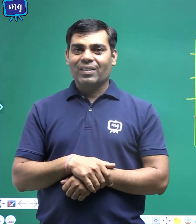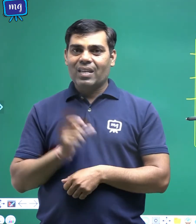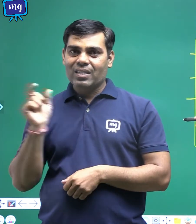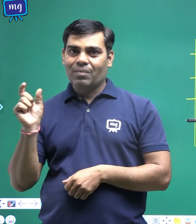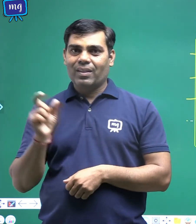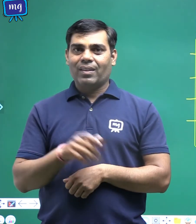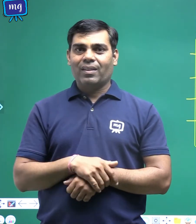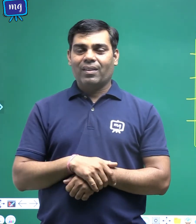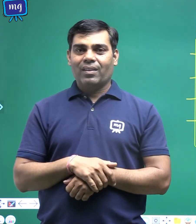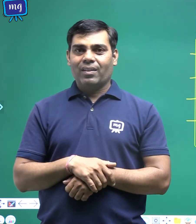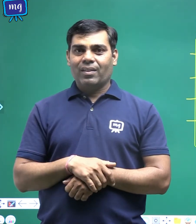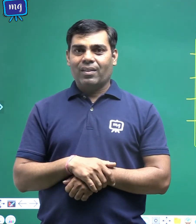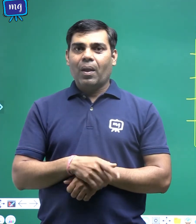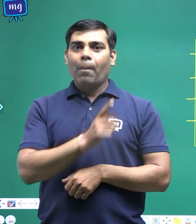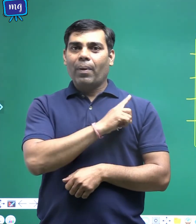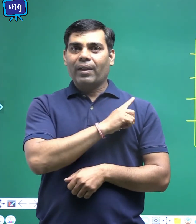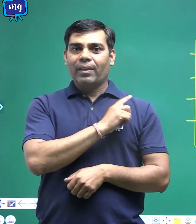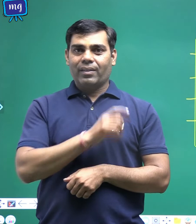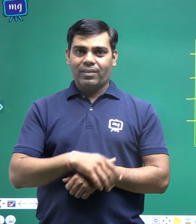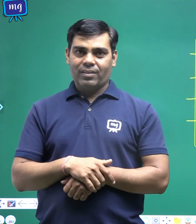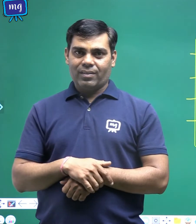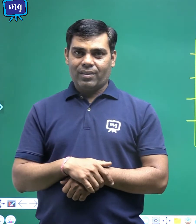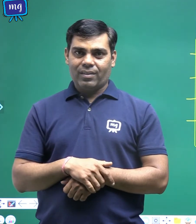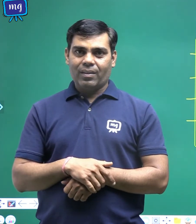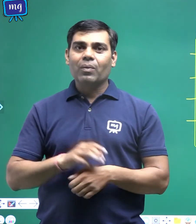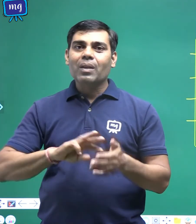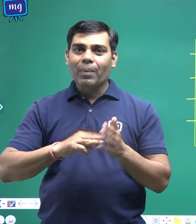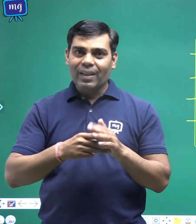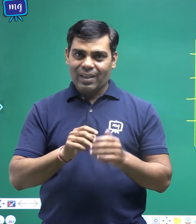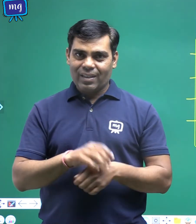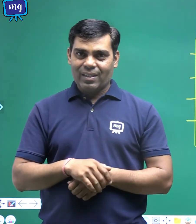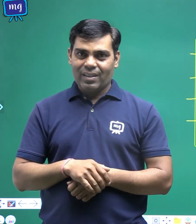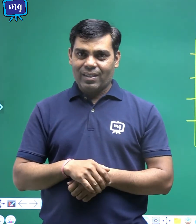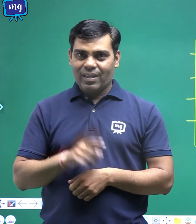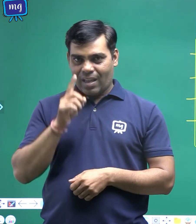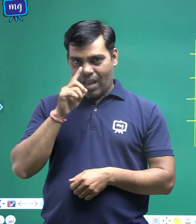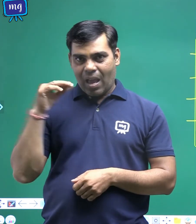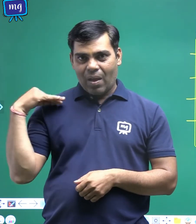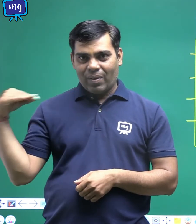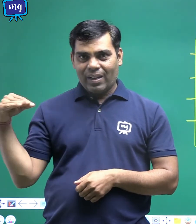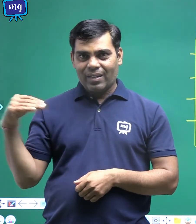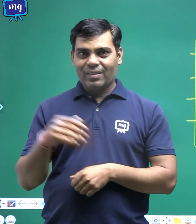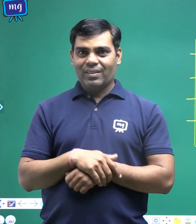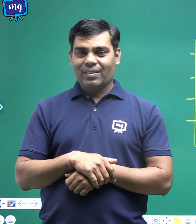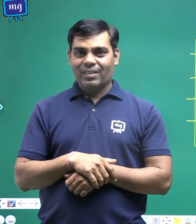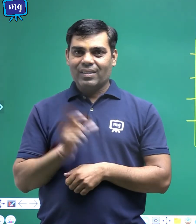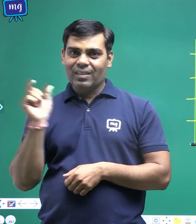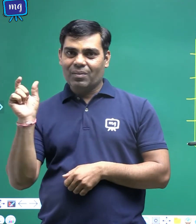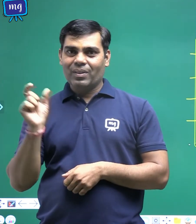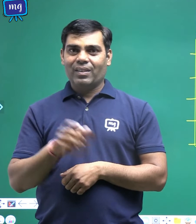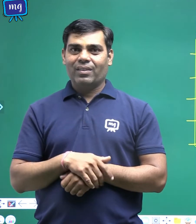शब्द है भगिनी, अर्थ है बहन। शब्द